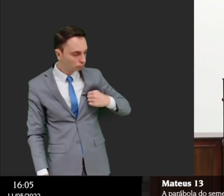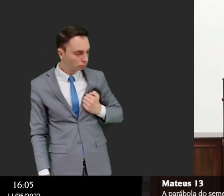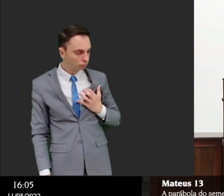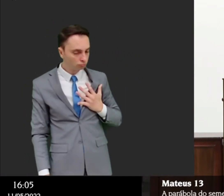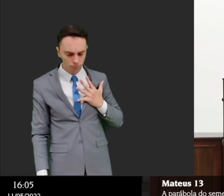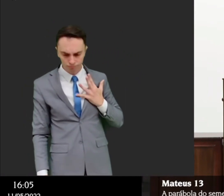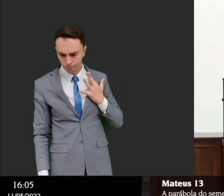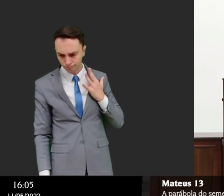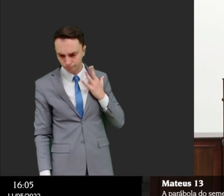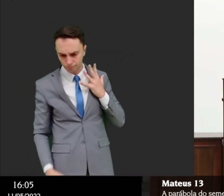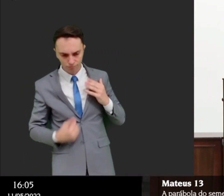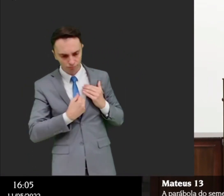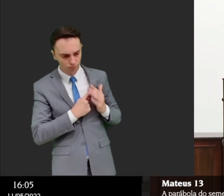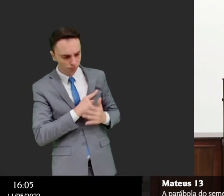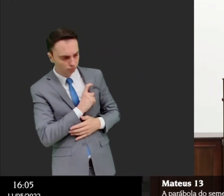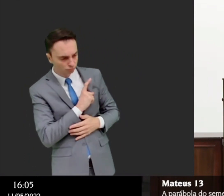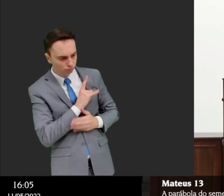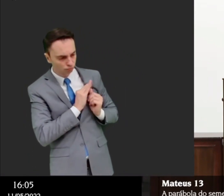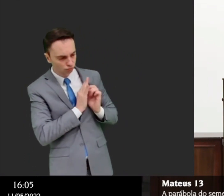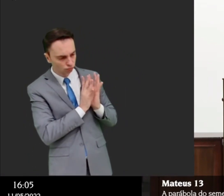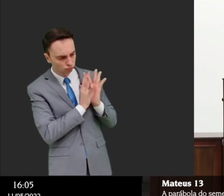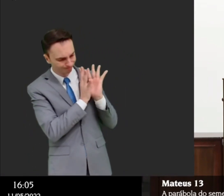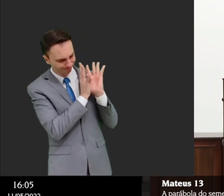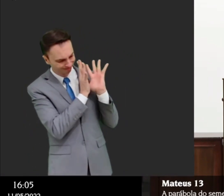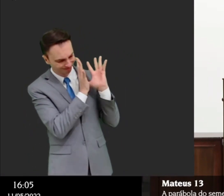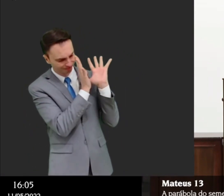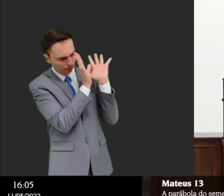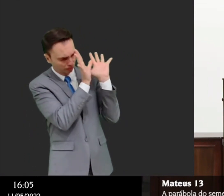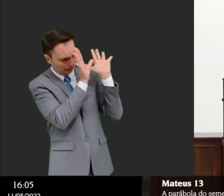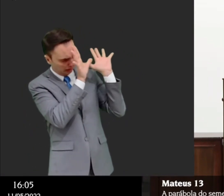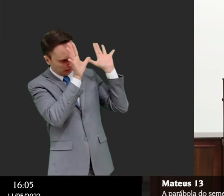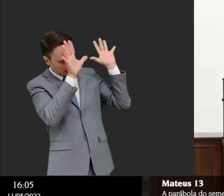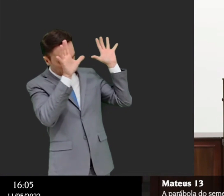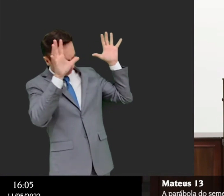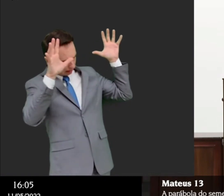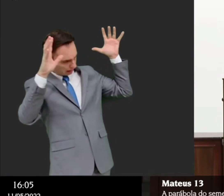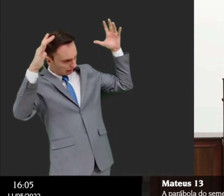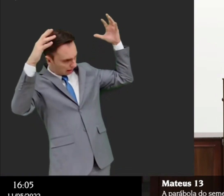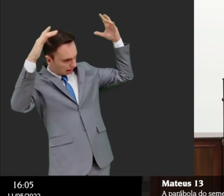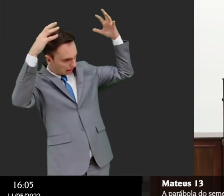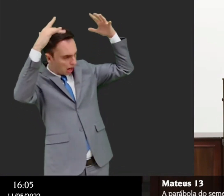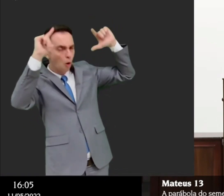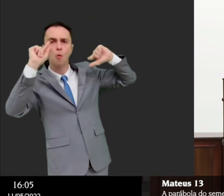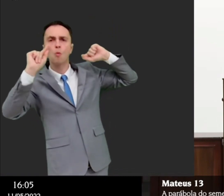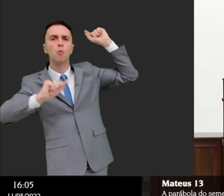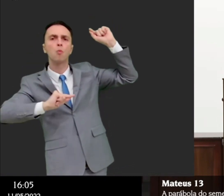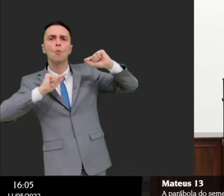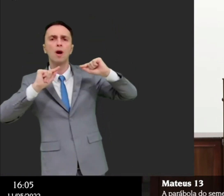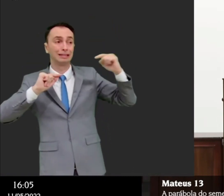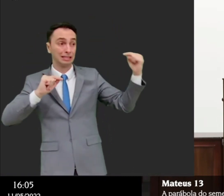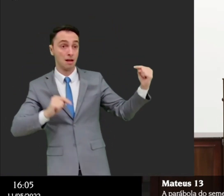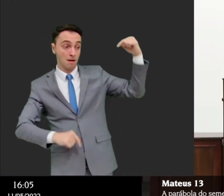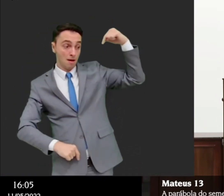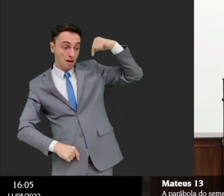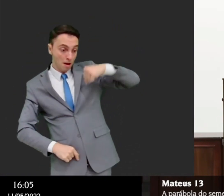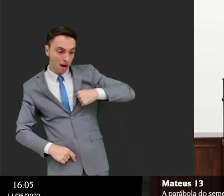uma árvore, essa pessoa vai alcançar o poder de não morrer e ir para a vida eterna. A